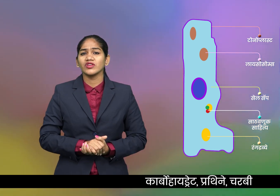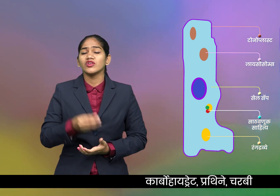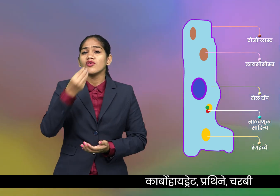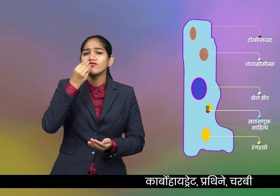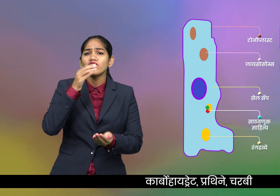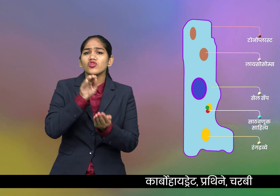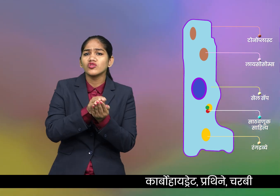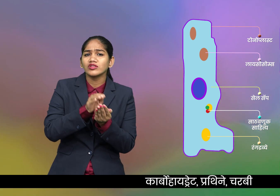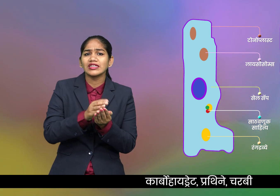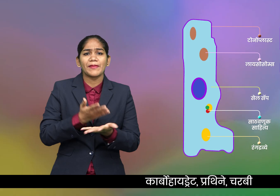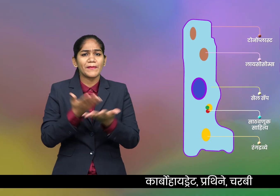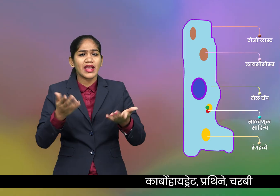कार्बोहायड्रेट, प्रथिने, चरबी